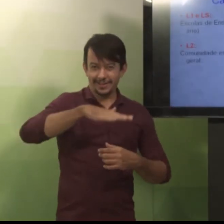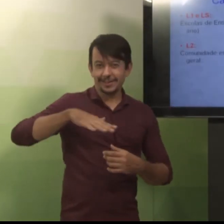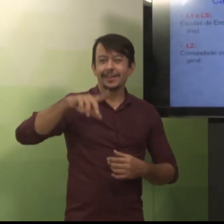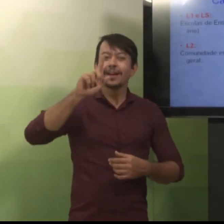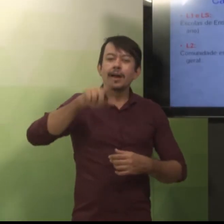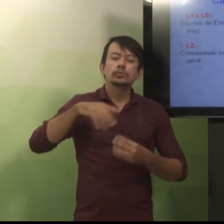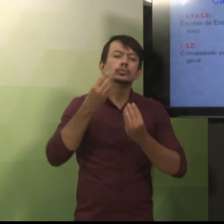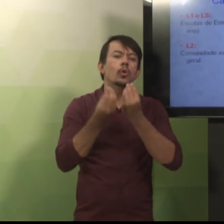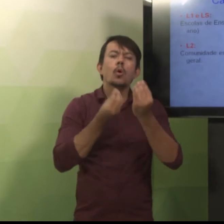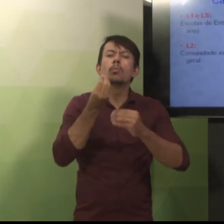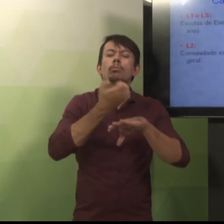Então, o estágio,